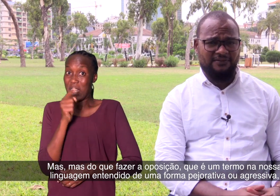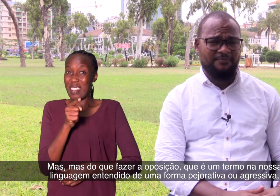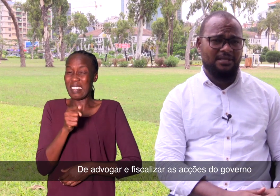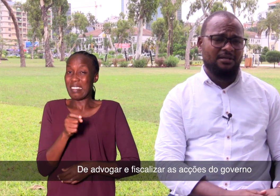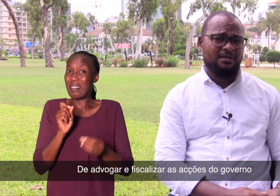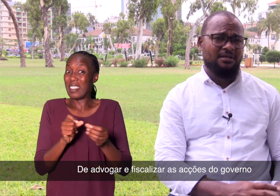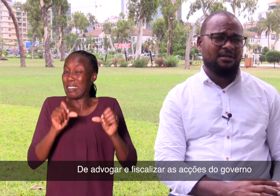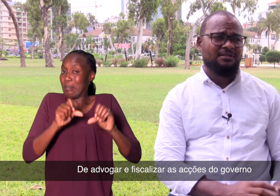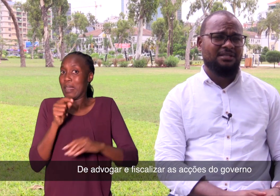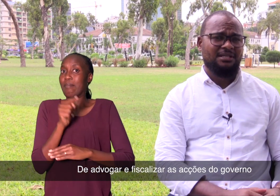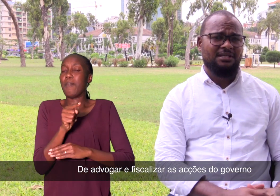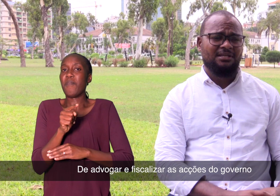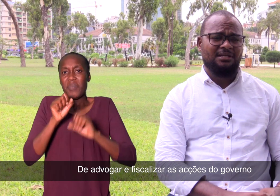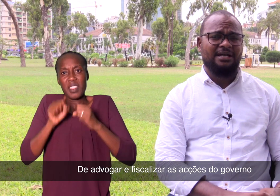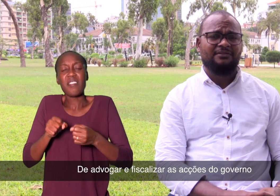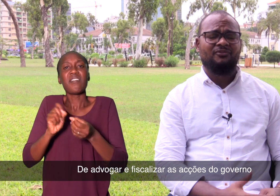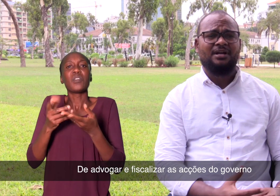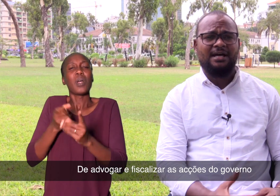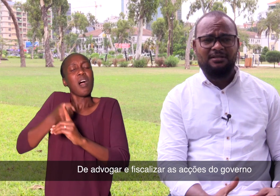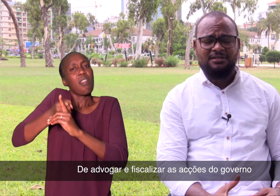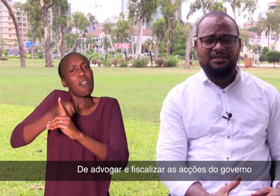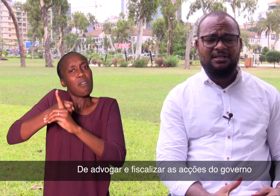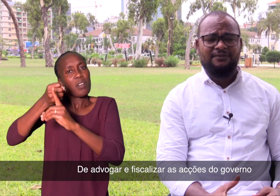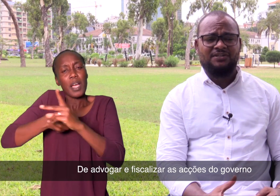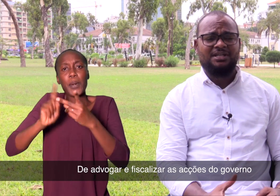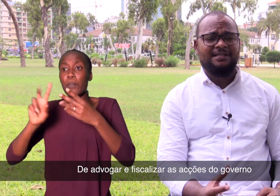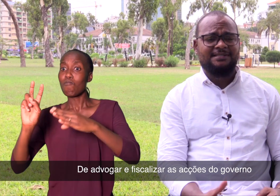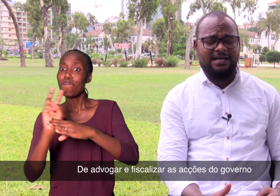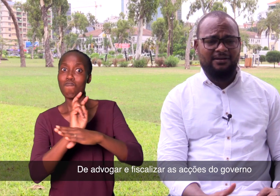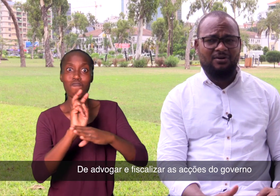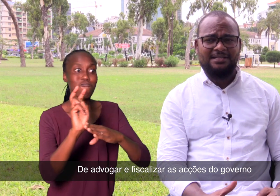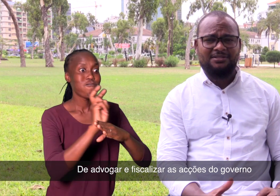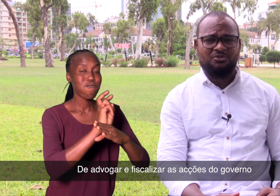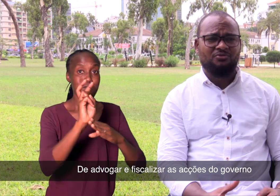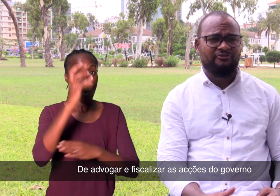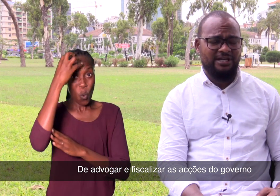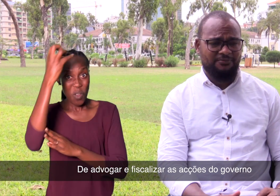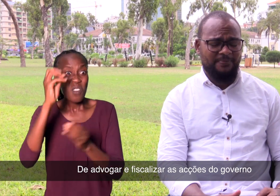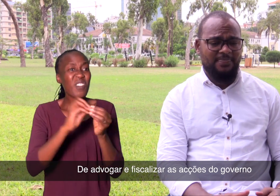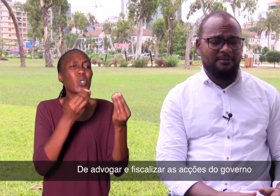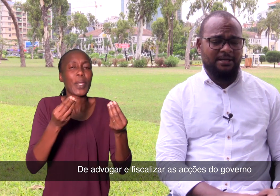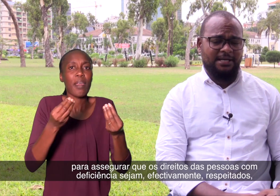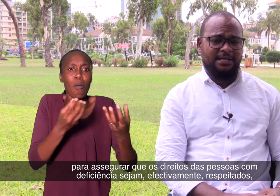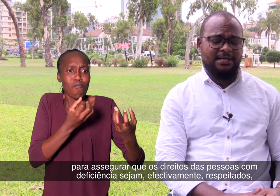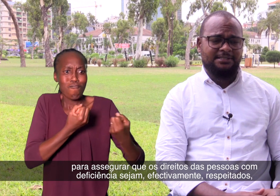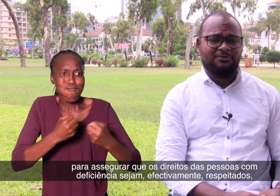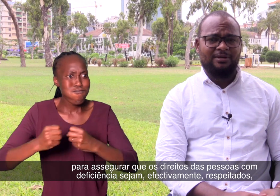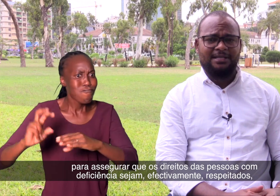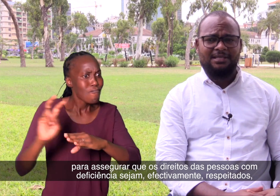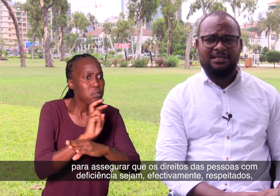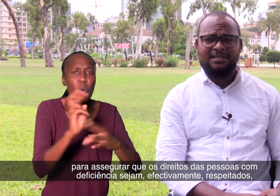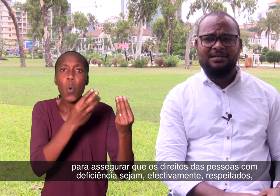agressiva, de advocar e fiscalizar as ações do governo para